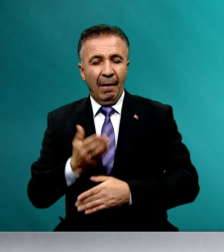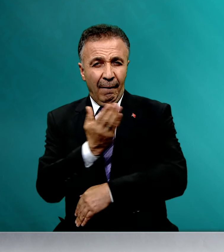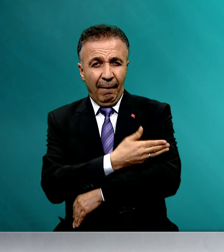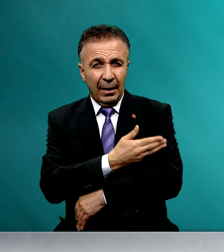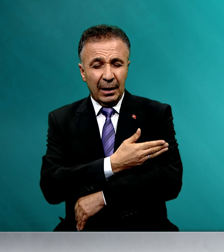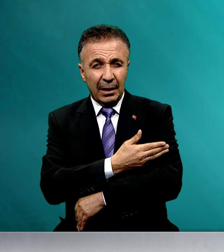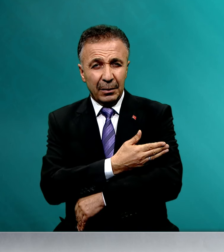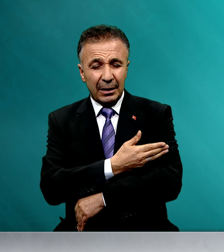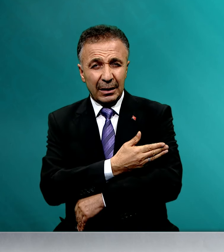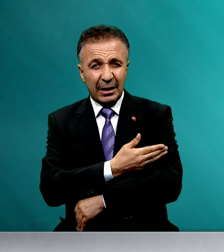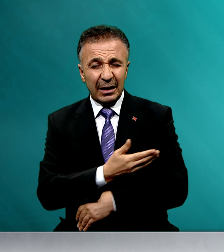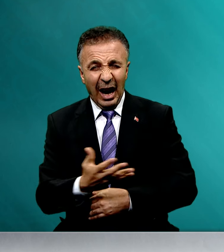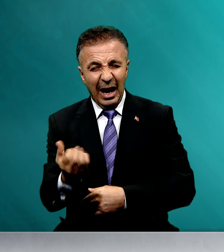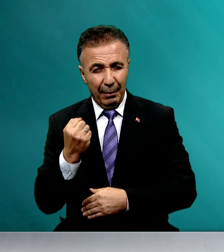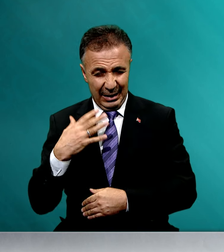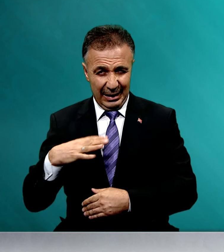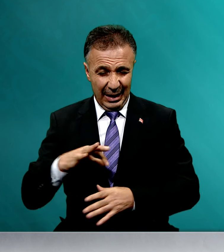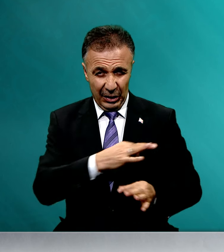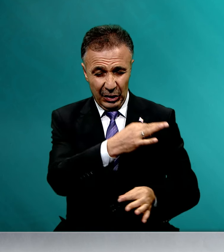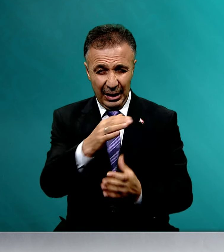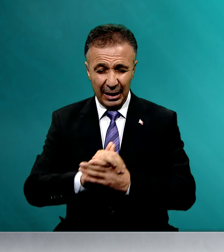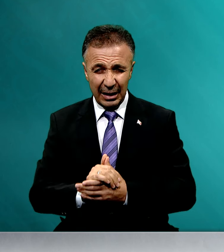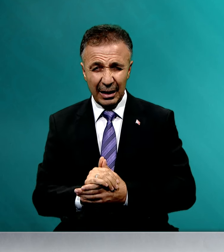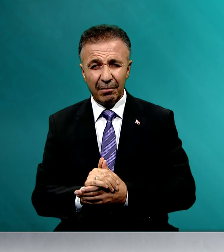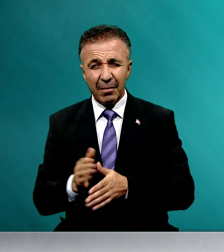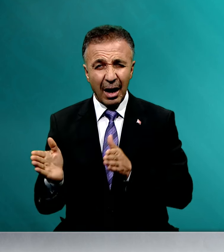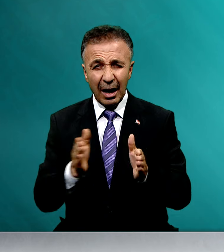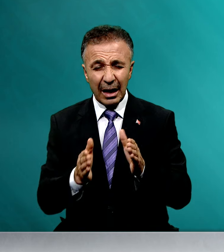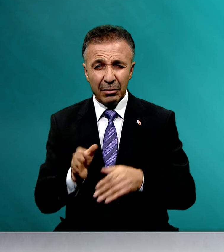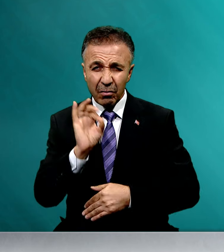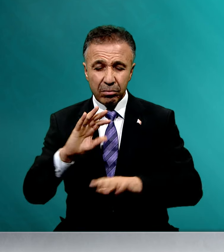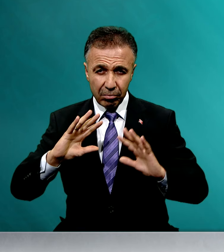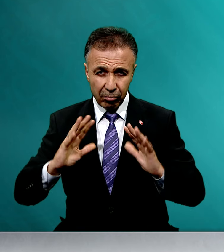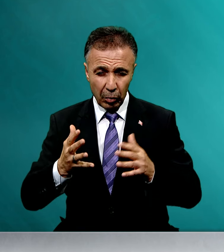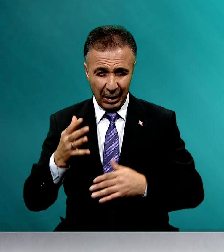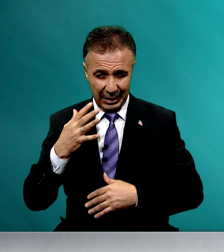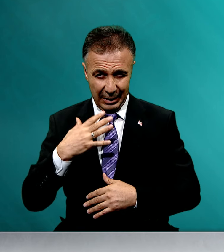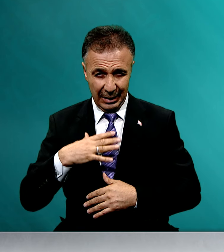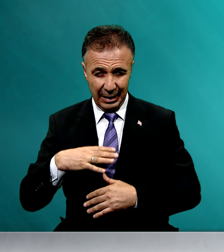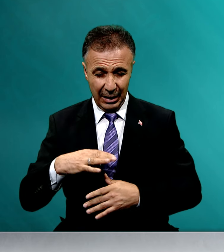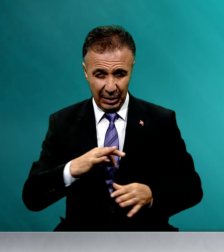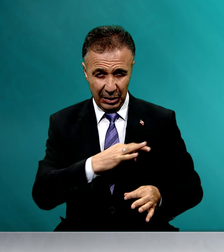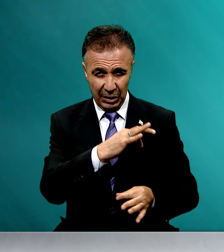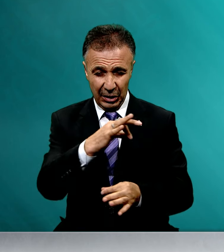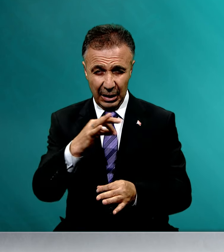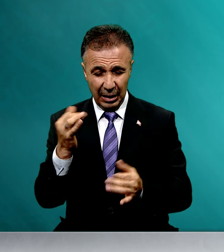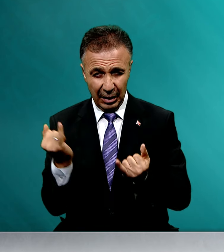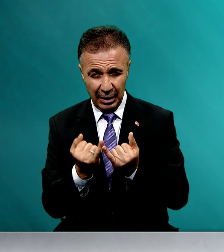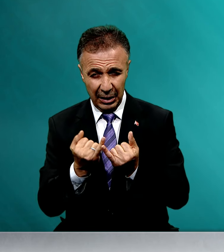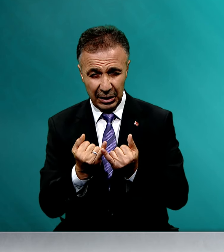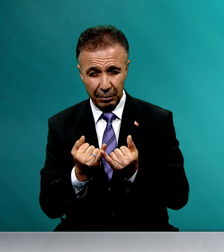olanlar, aramıza nifak tohumu ekerek muhabbetimizi ve kardeşliğimizi bozmak